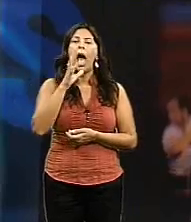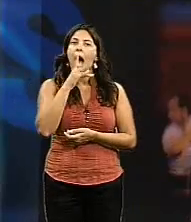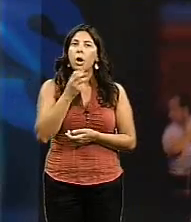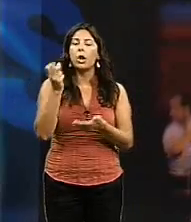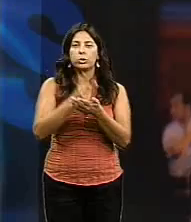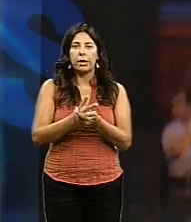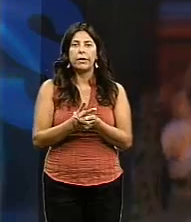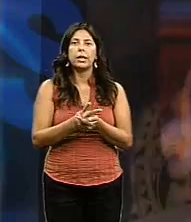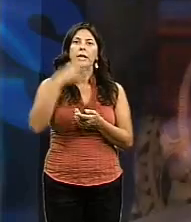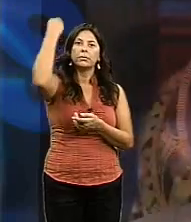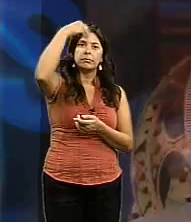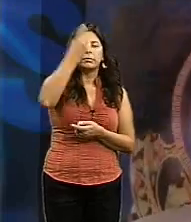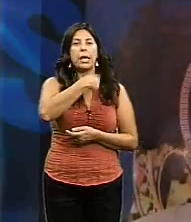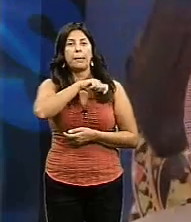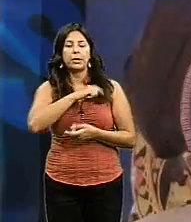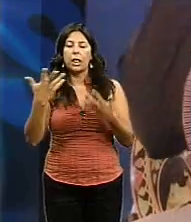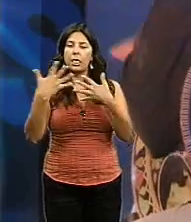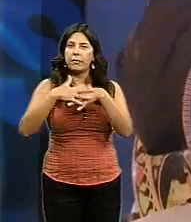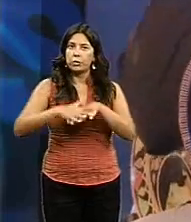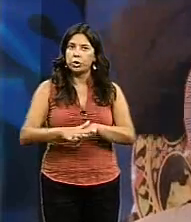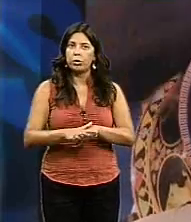fusiones hispano-marroquíes atrajeron las miradas.